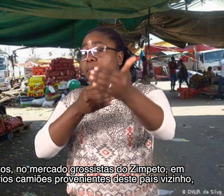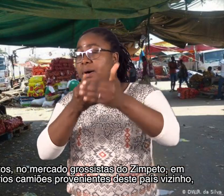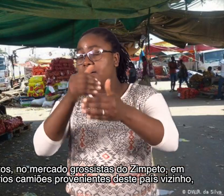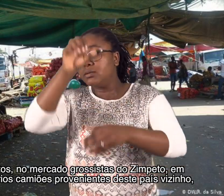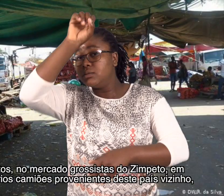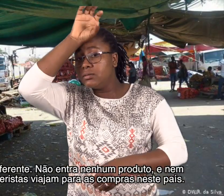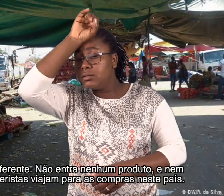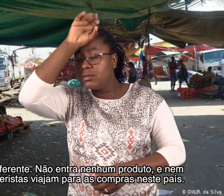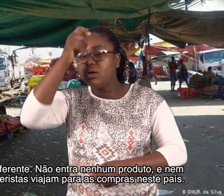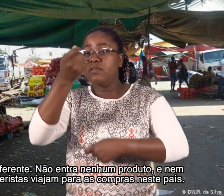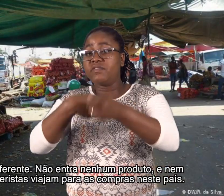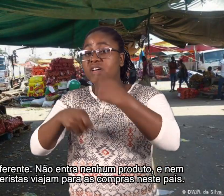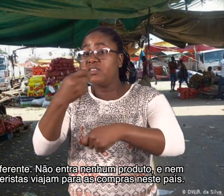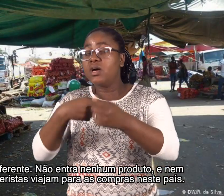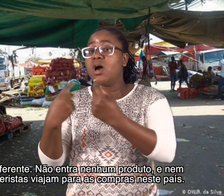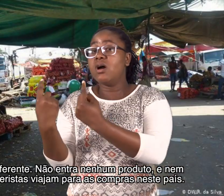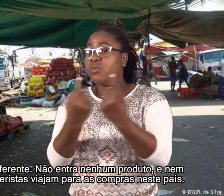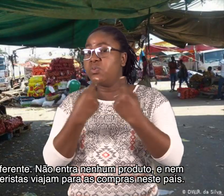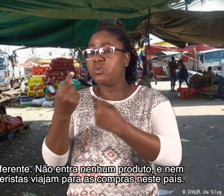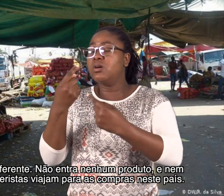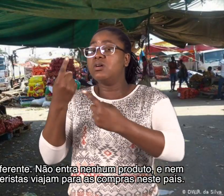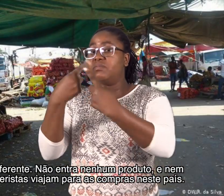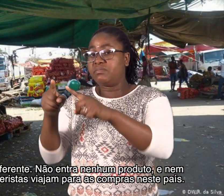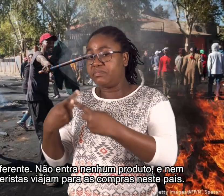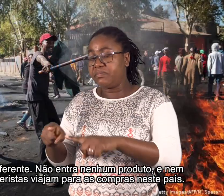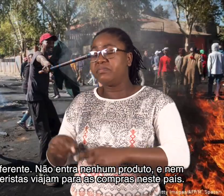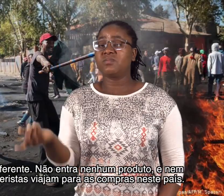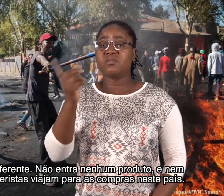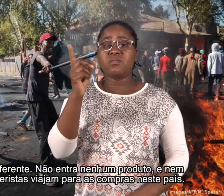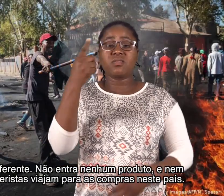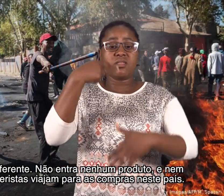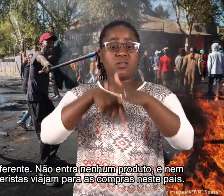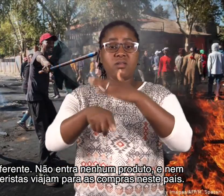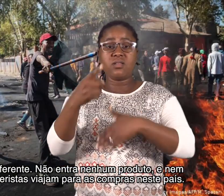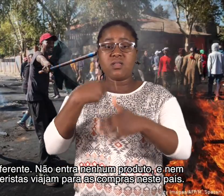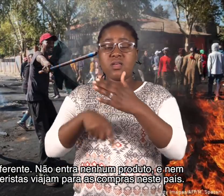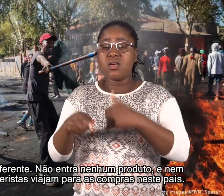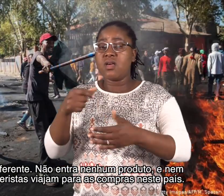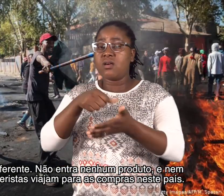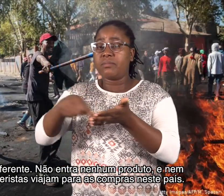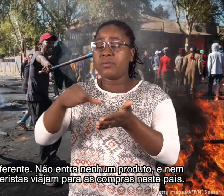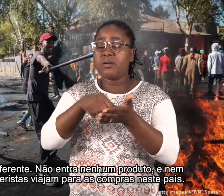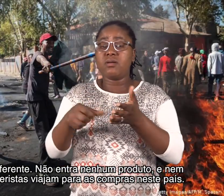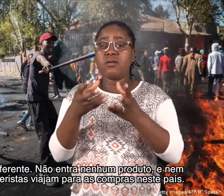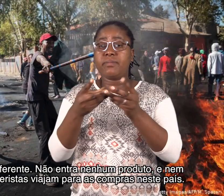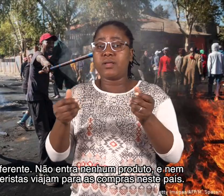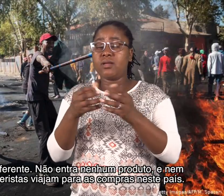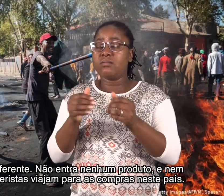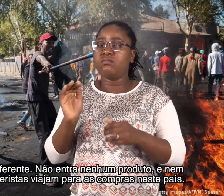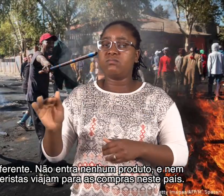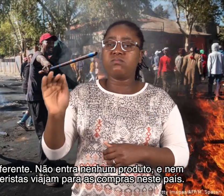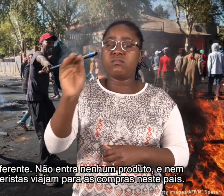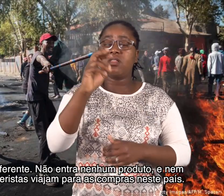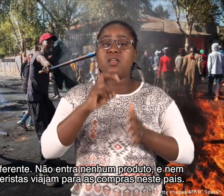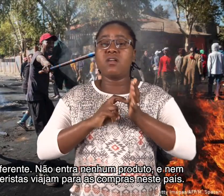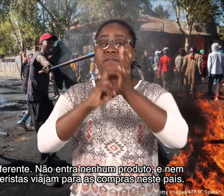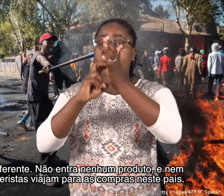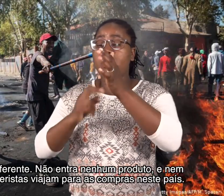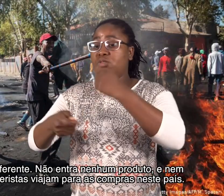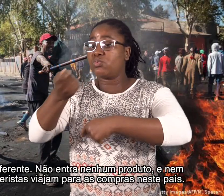vizinho, hoje o cenário é diferente. Não entra nenhum produto e nem os chamados muqueiristas viajam para as compras